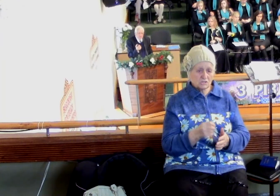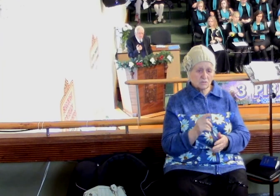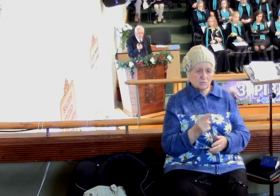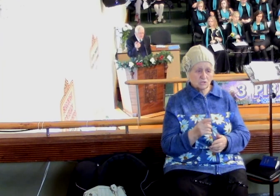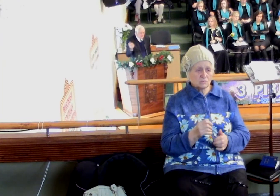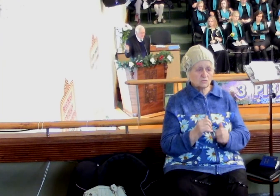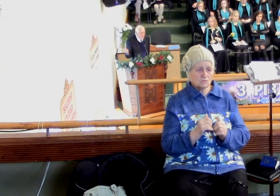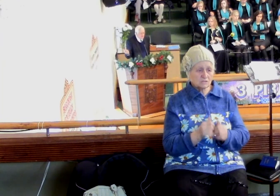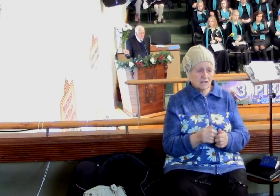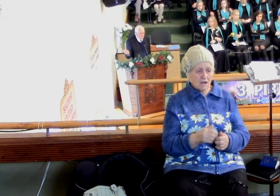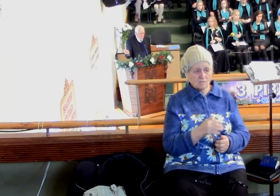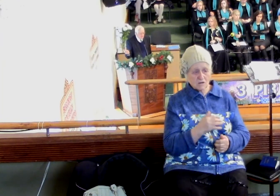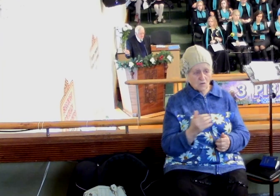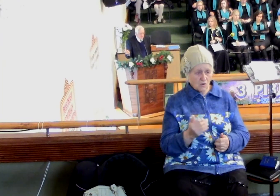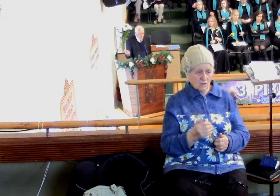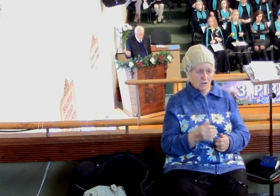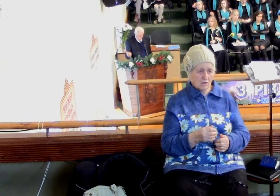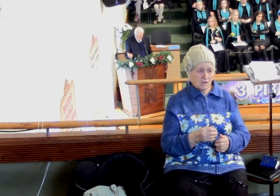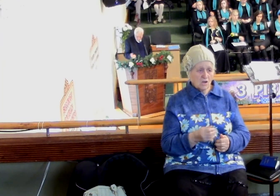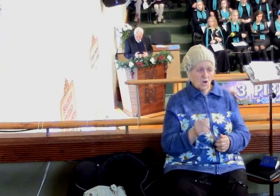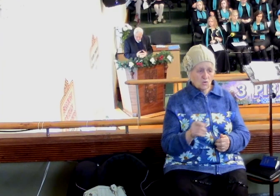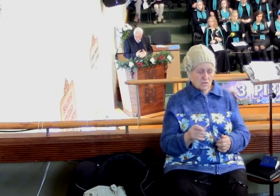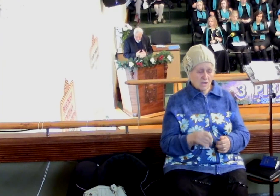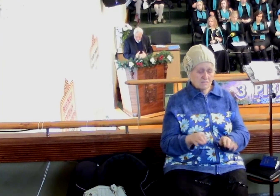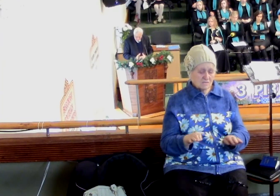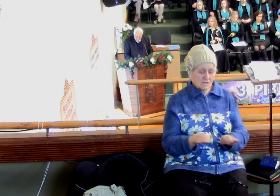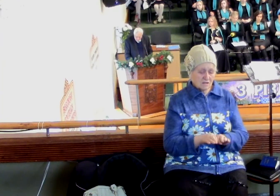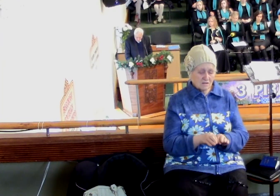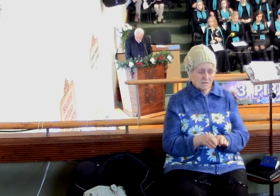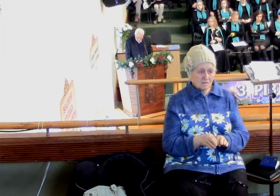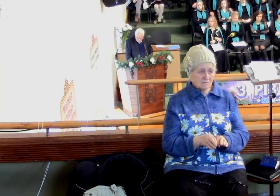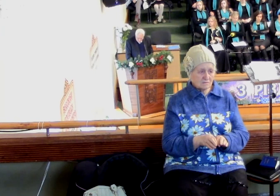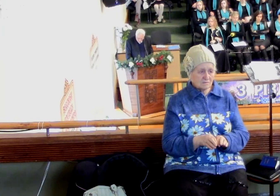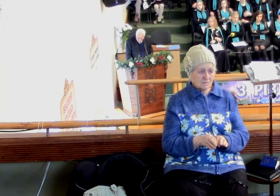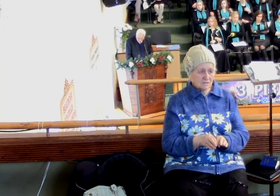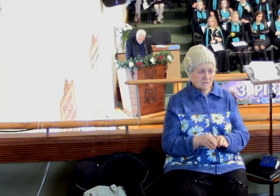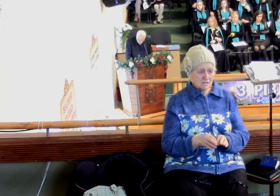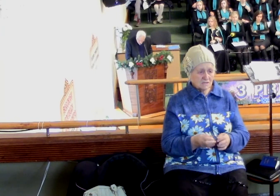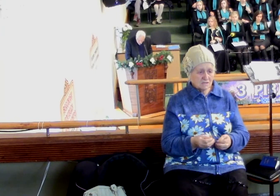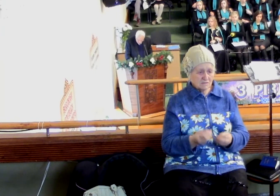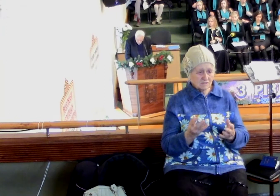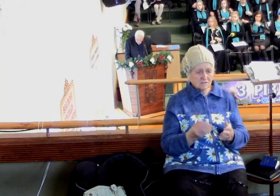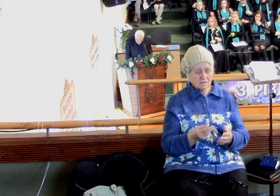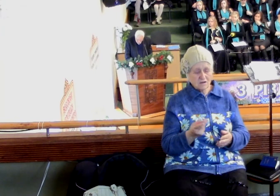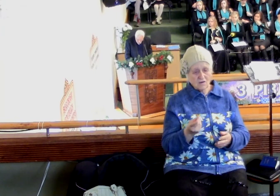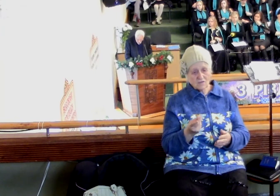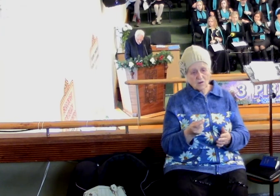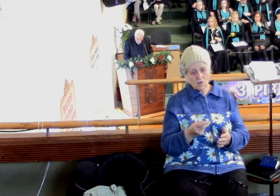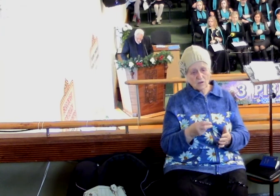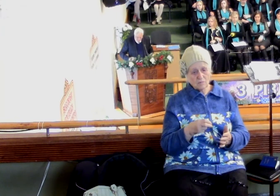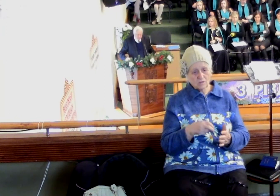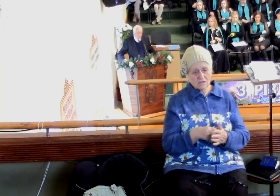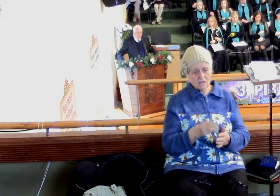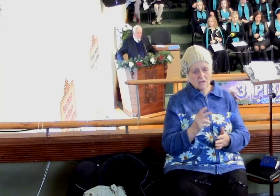для многих закрыт свет, мы читаем второе послание к Коринфянам, 4